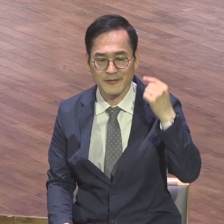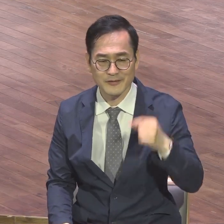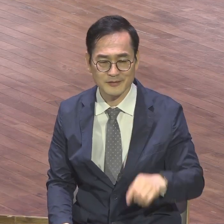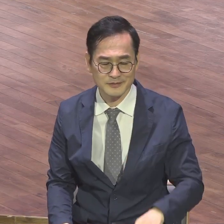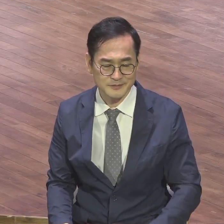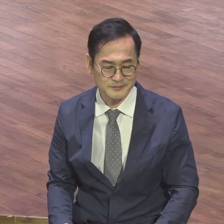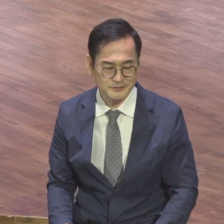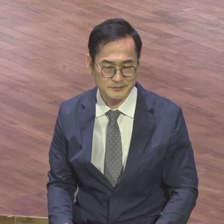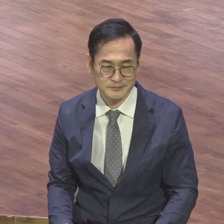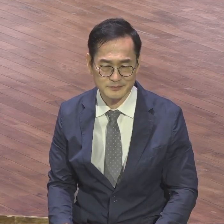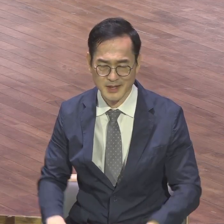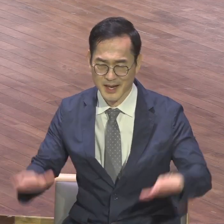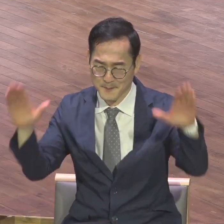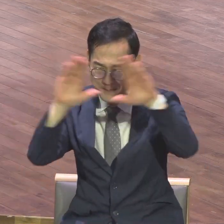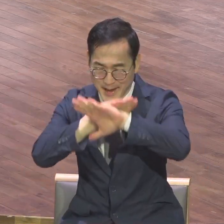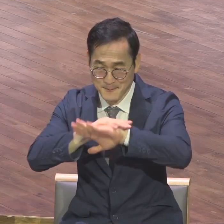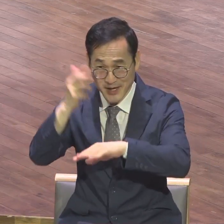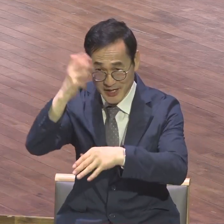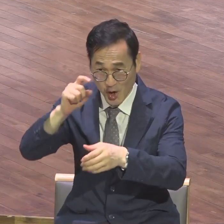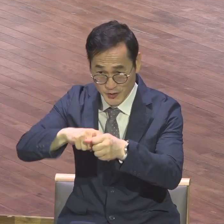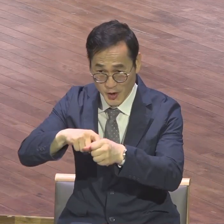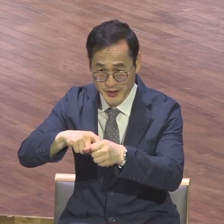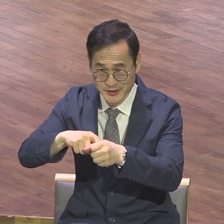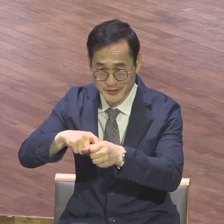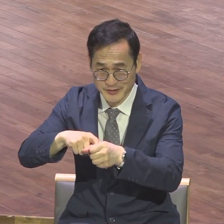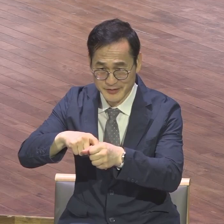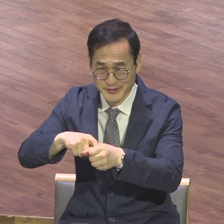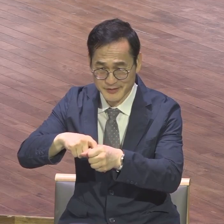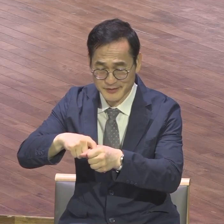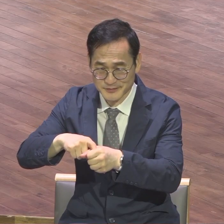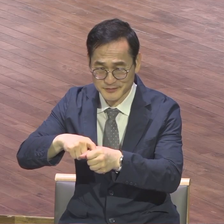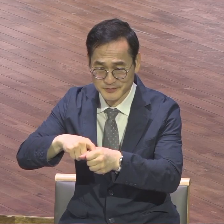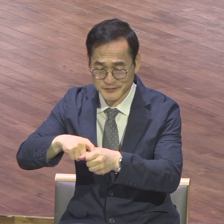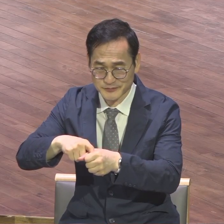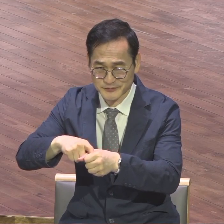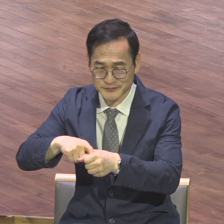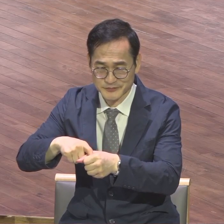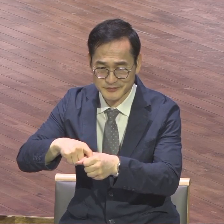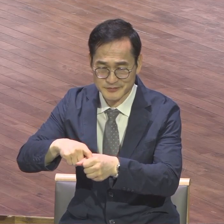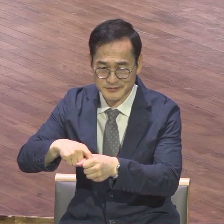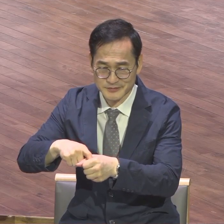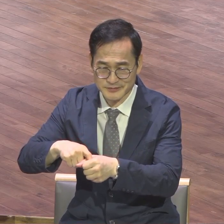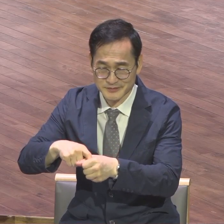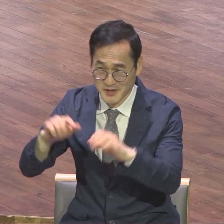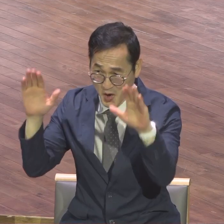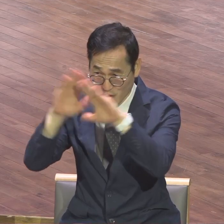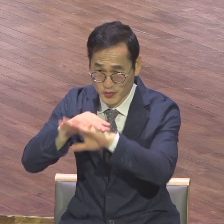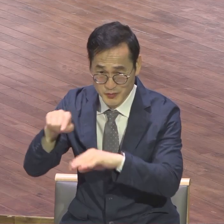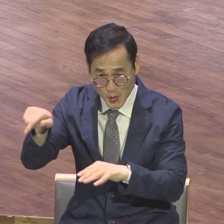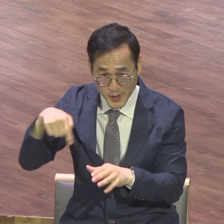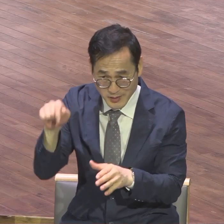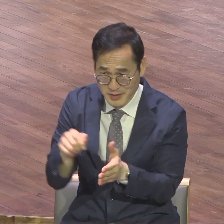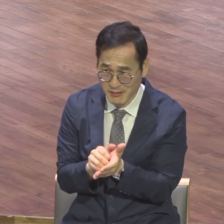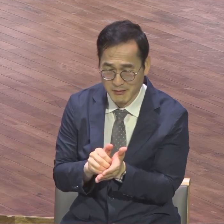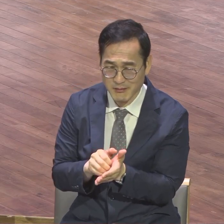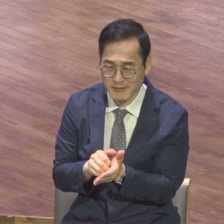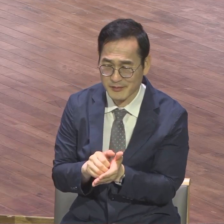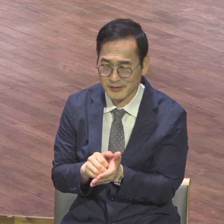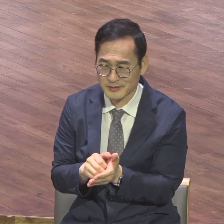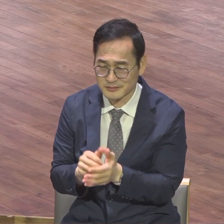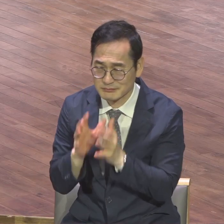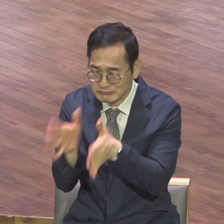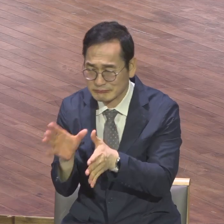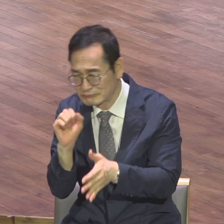구축되었던 허감 이 세력과 영적 싸움에서 바울은 속지 않았습니다. 사실 바울은 로마 시민권자입니다. 로마